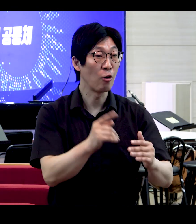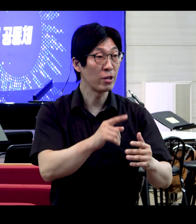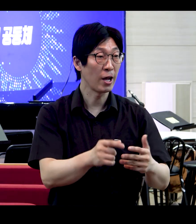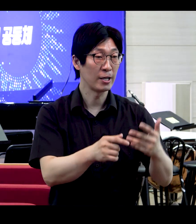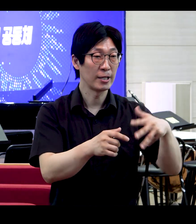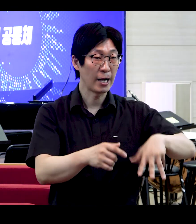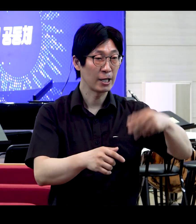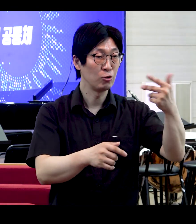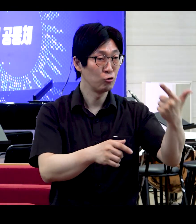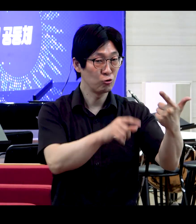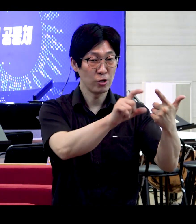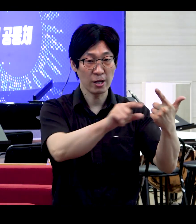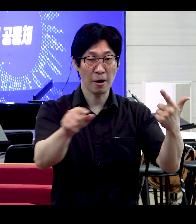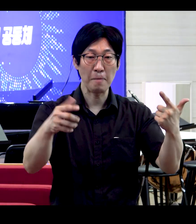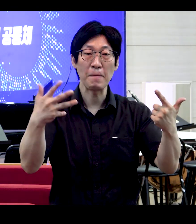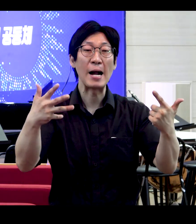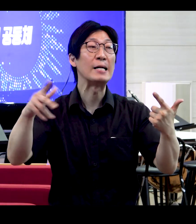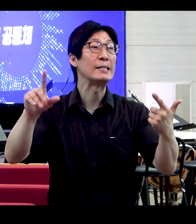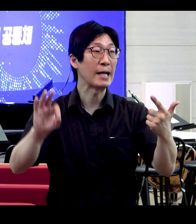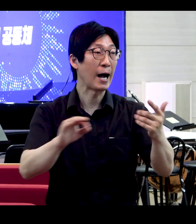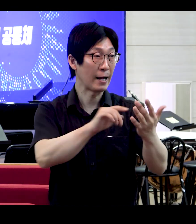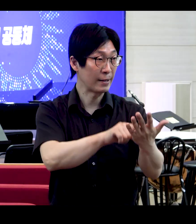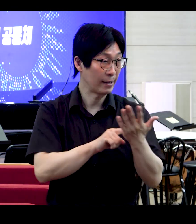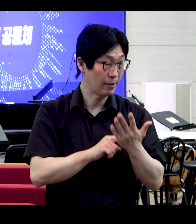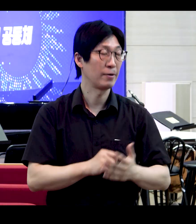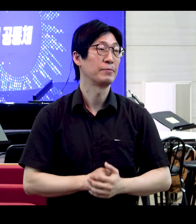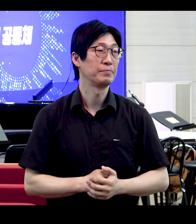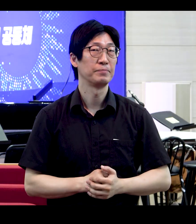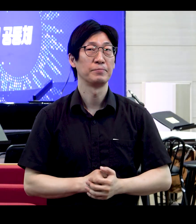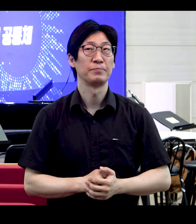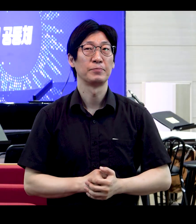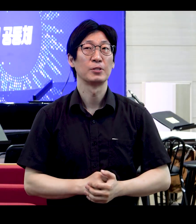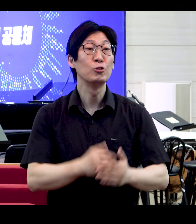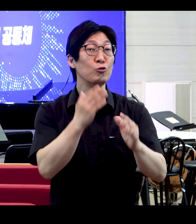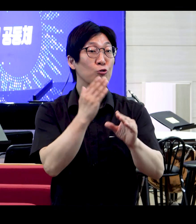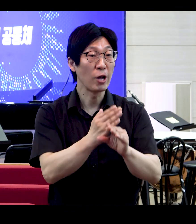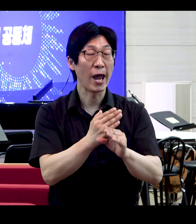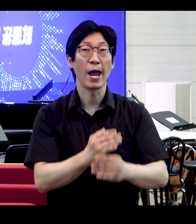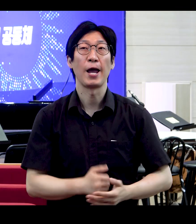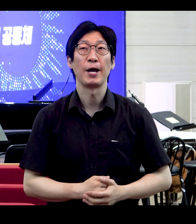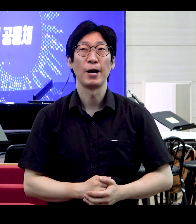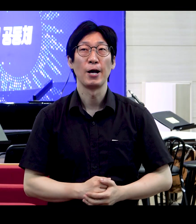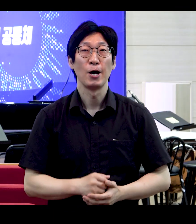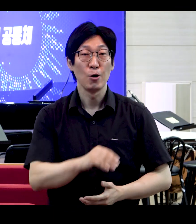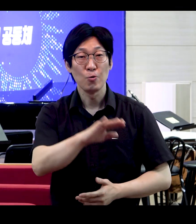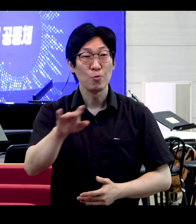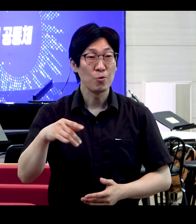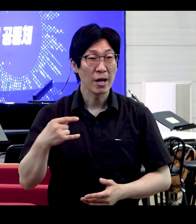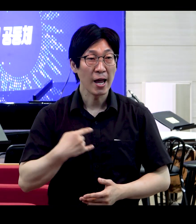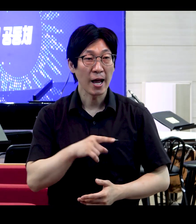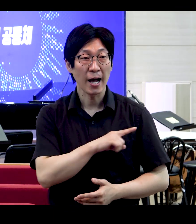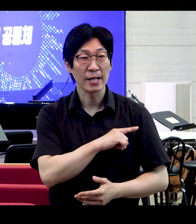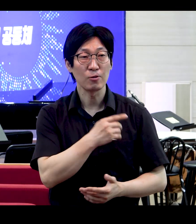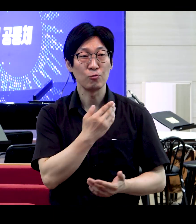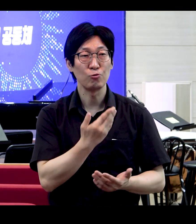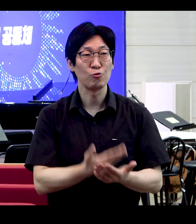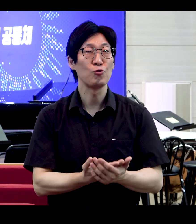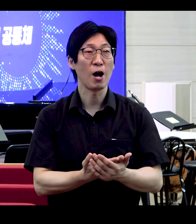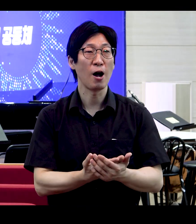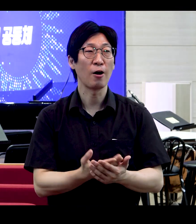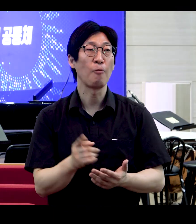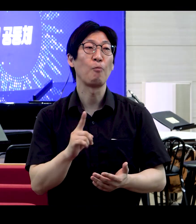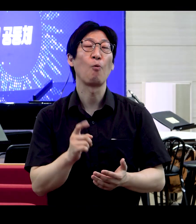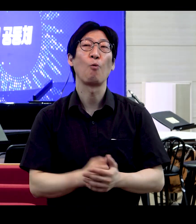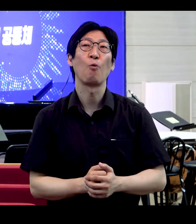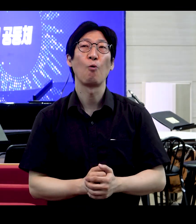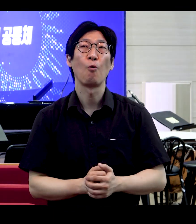자, 그런데 창세기 6장부터 8장까지 노아 홍수 이야기가 나오고 있는데, 그 중에서 우리에게 가장 중요한 부분,